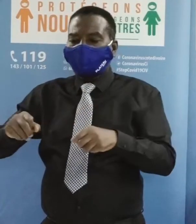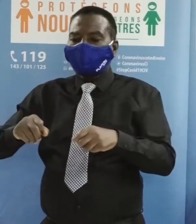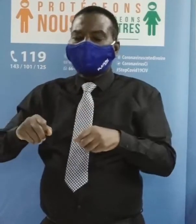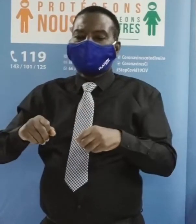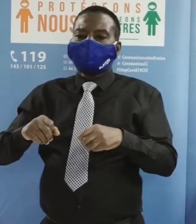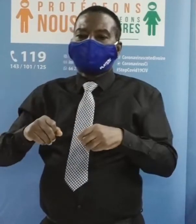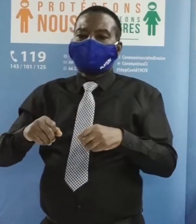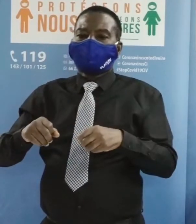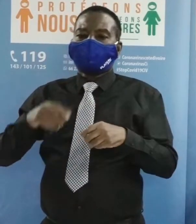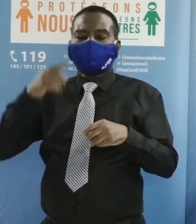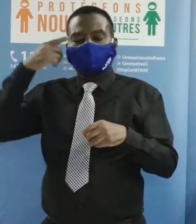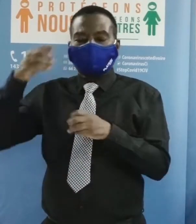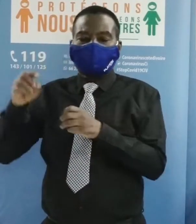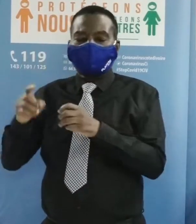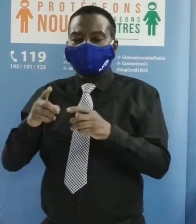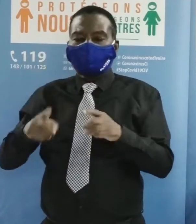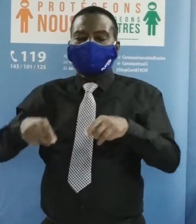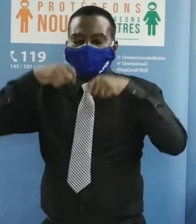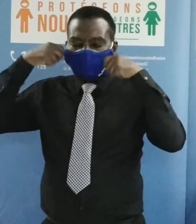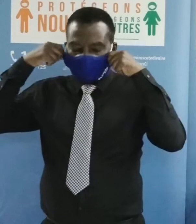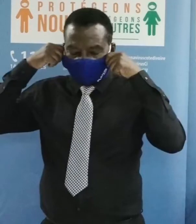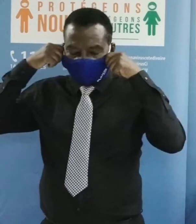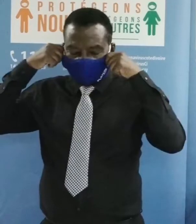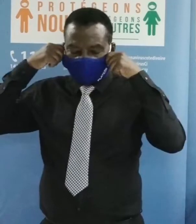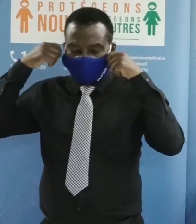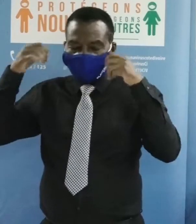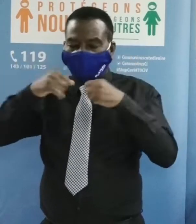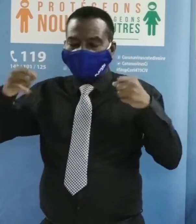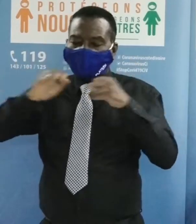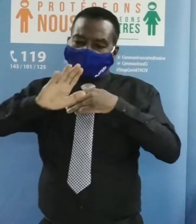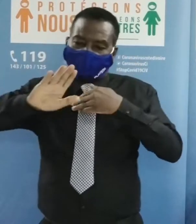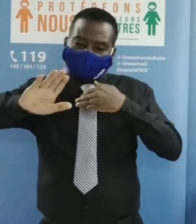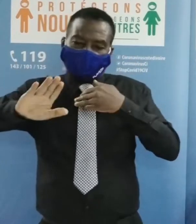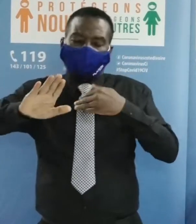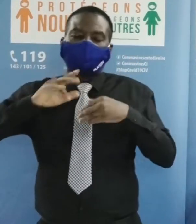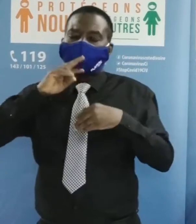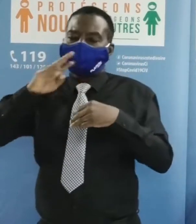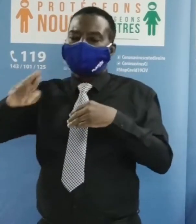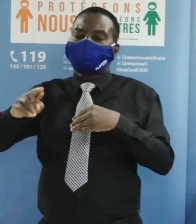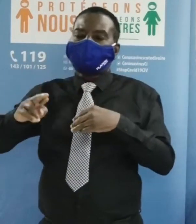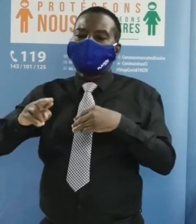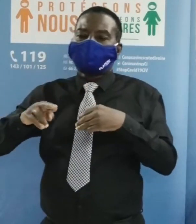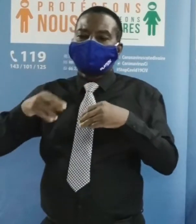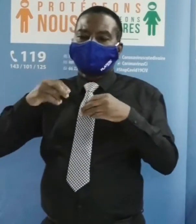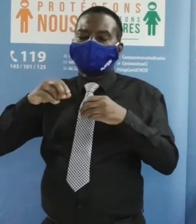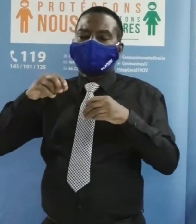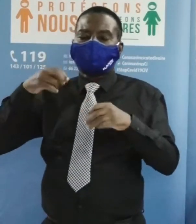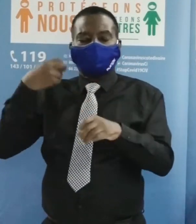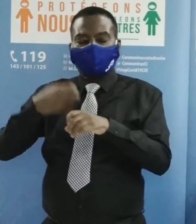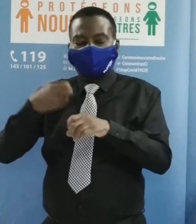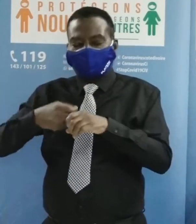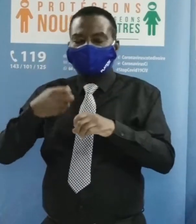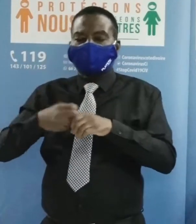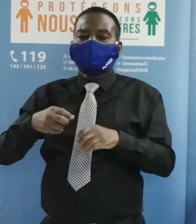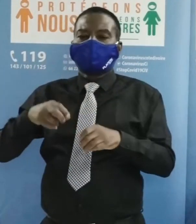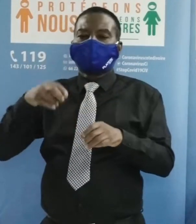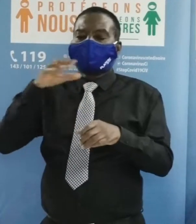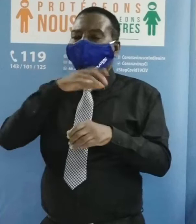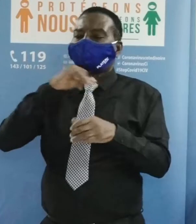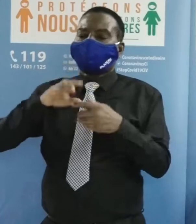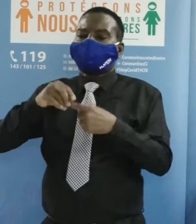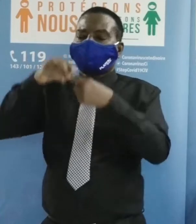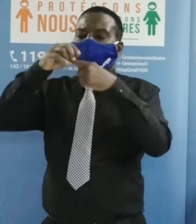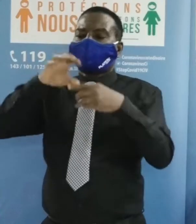où les mesures de port de masques ou des dix tentation physiques sont mises à rude épreuve ses spécificités